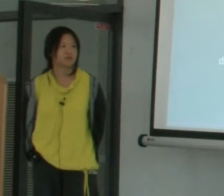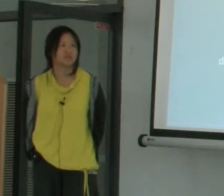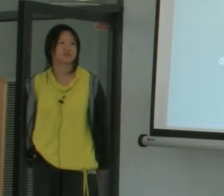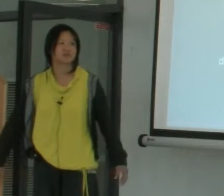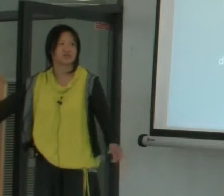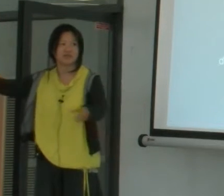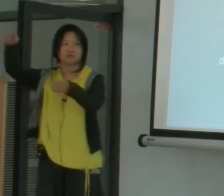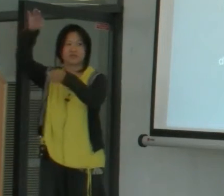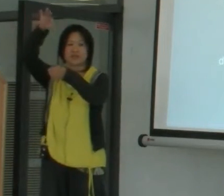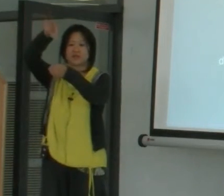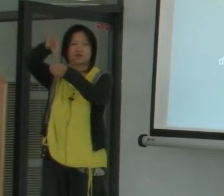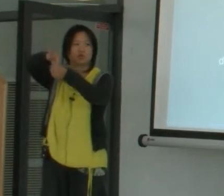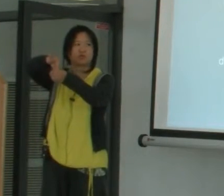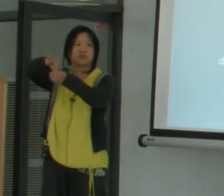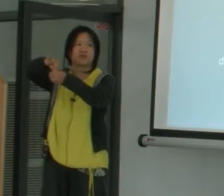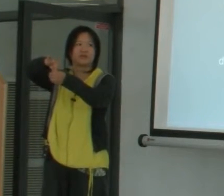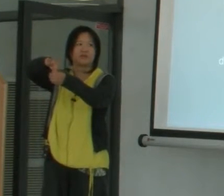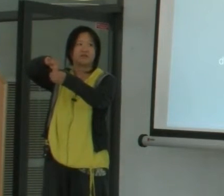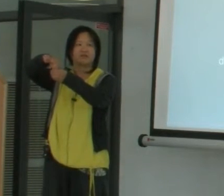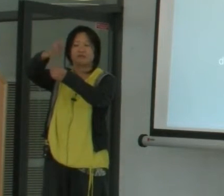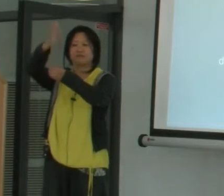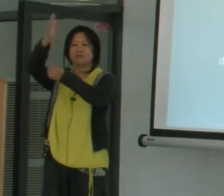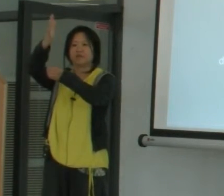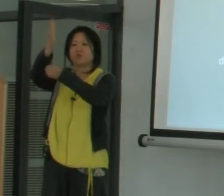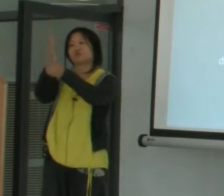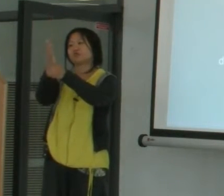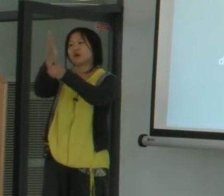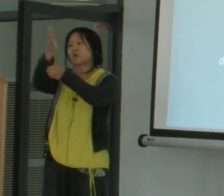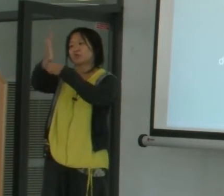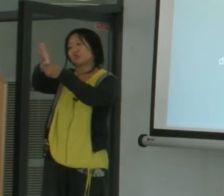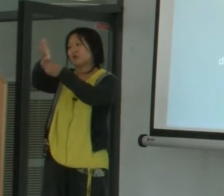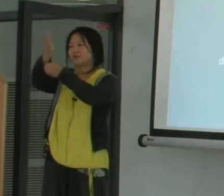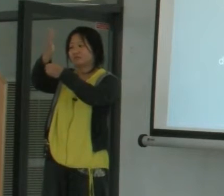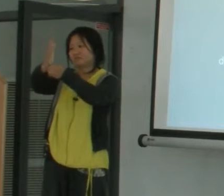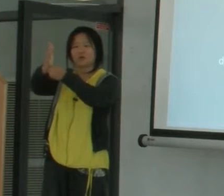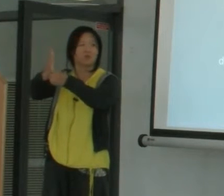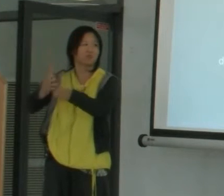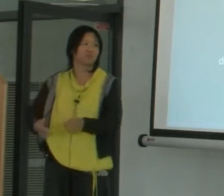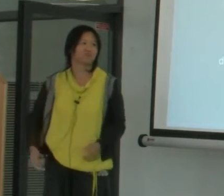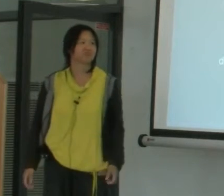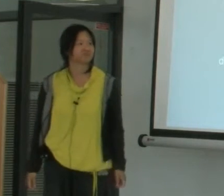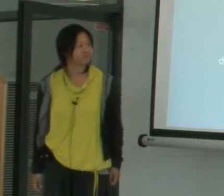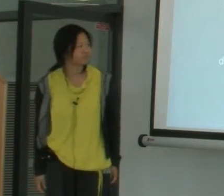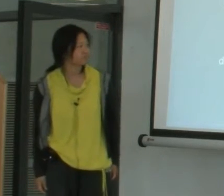Le cygne, c'est comme ça, donc c'est la graine qu'on plante dans la terre et pousse un arbre, une main, voilà.